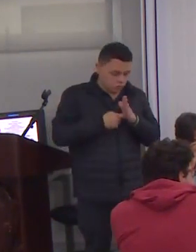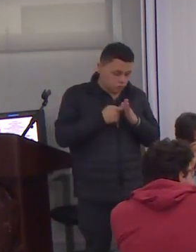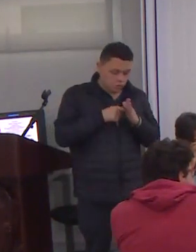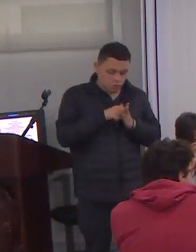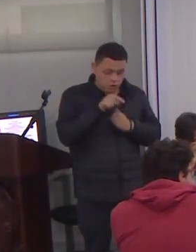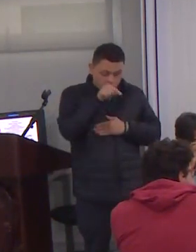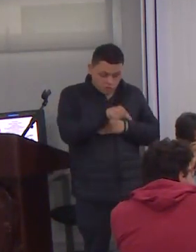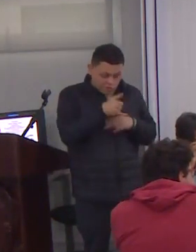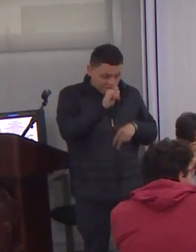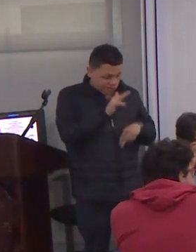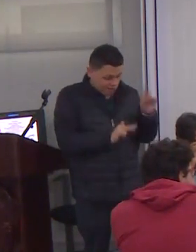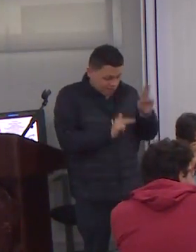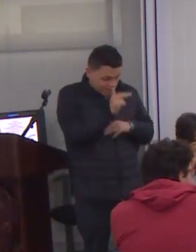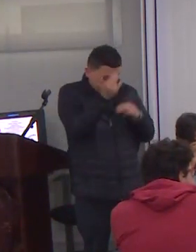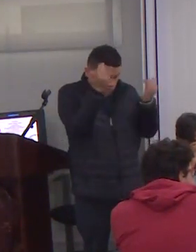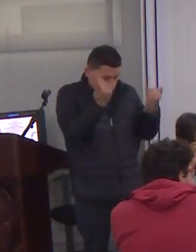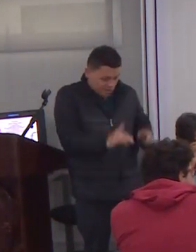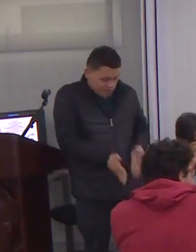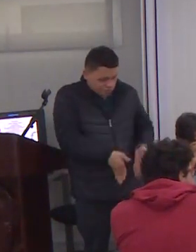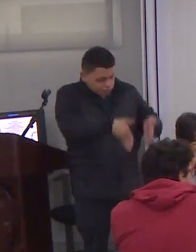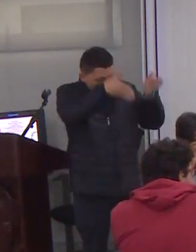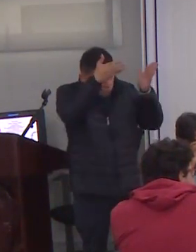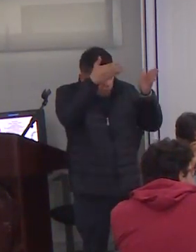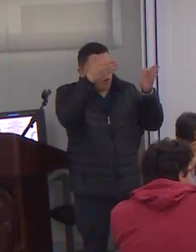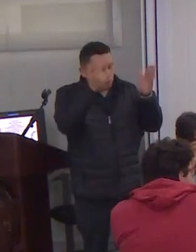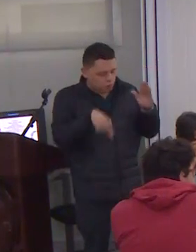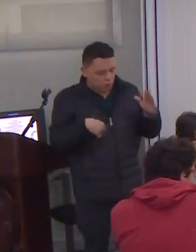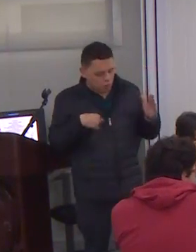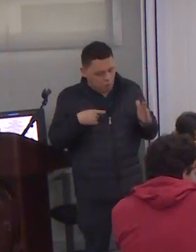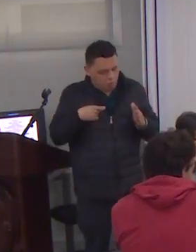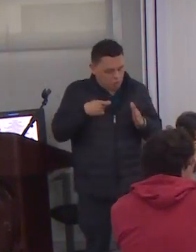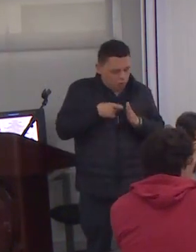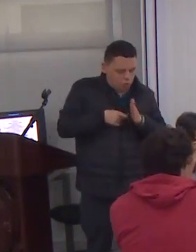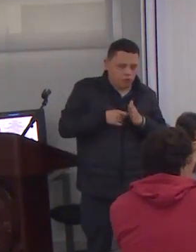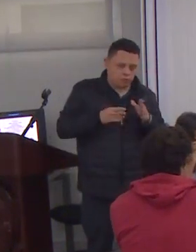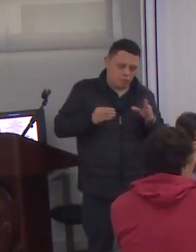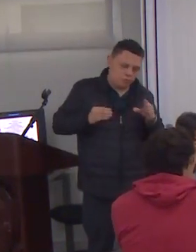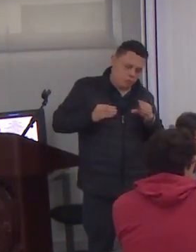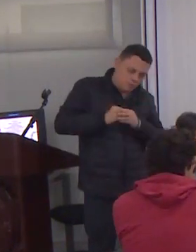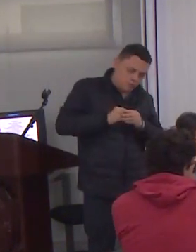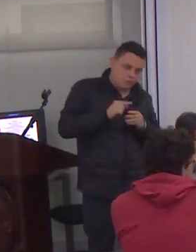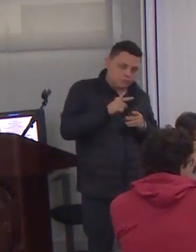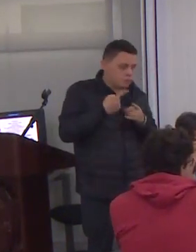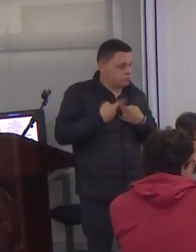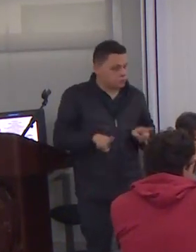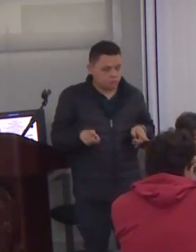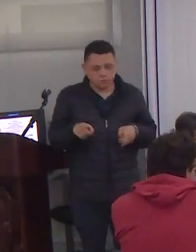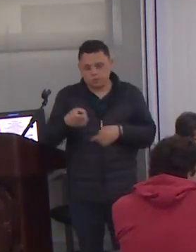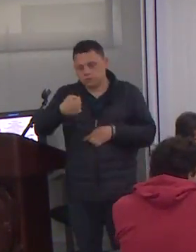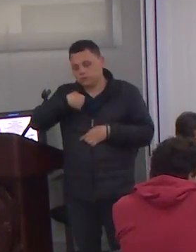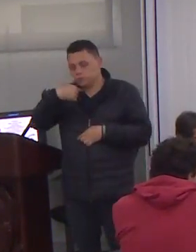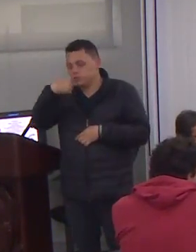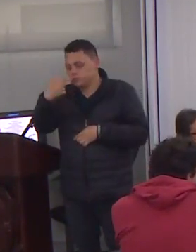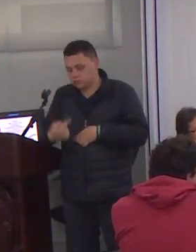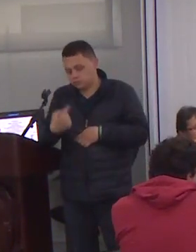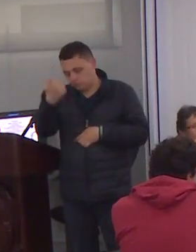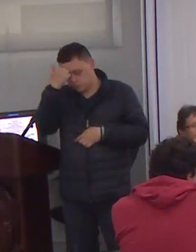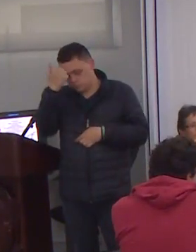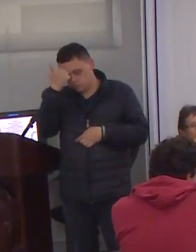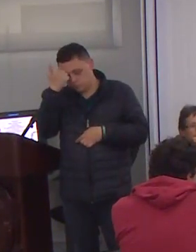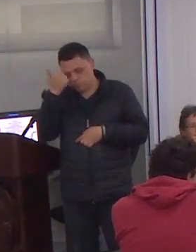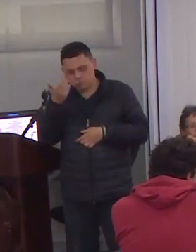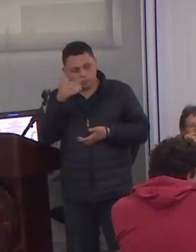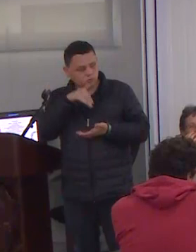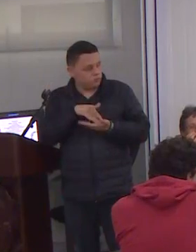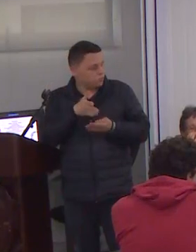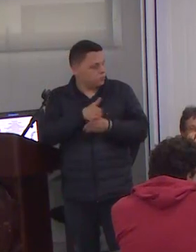construida en la edificación ya existente se hace un ajuste razonable pero es inconcebible como decía la profesora que me abordó